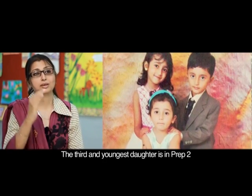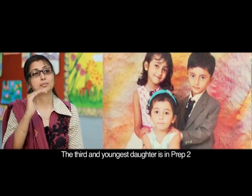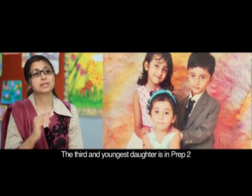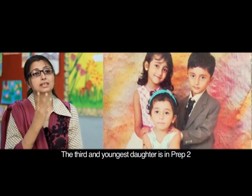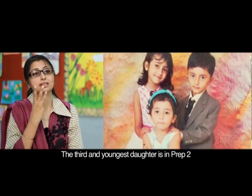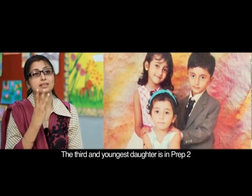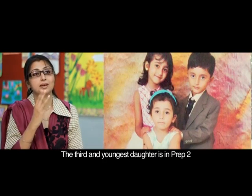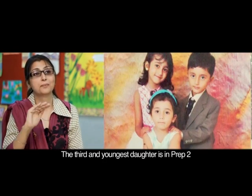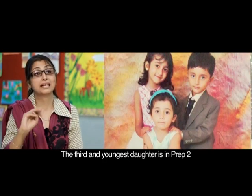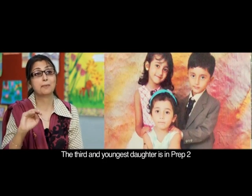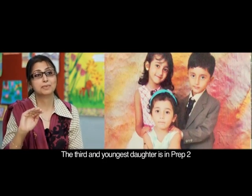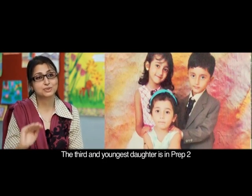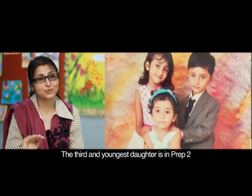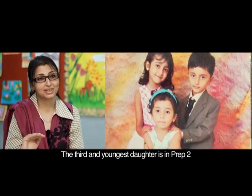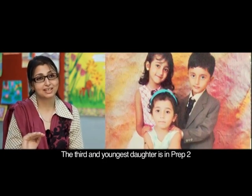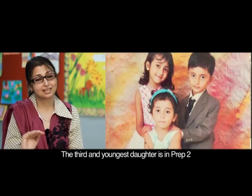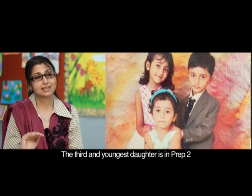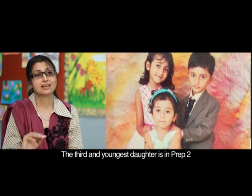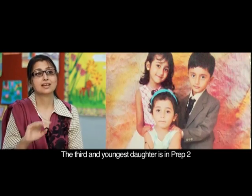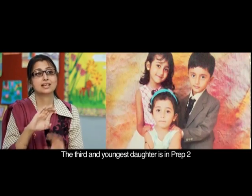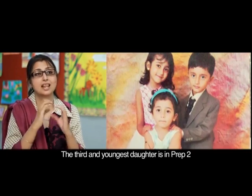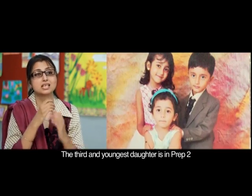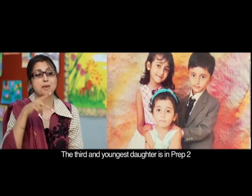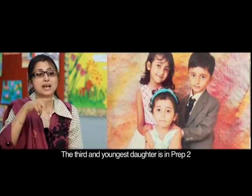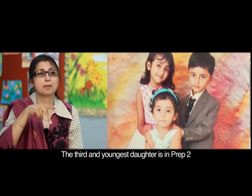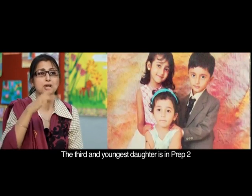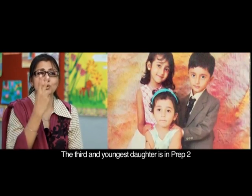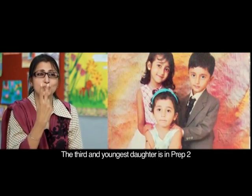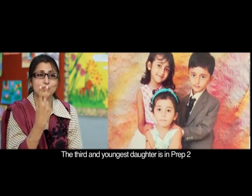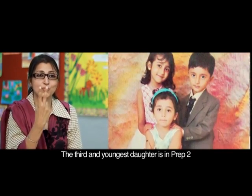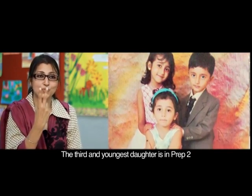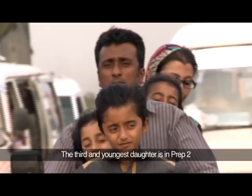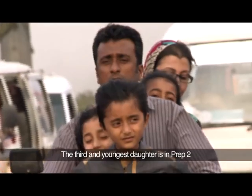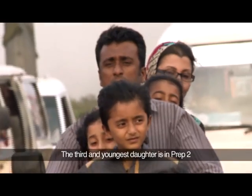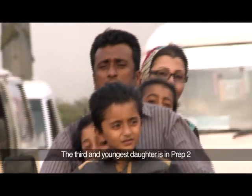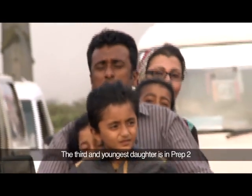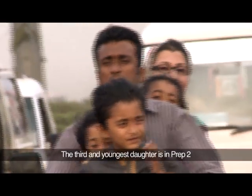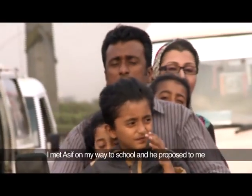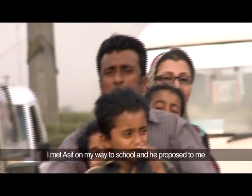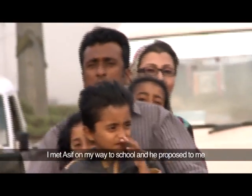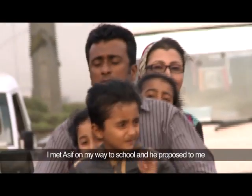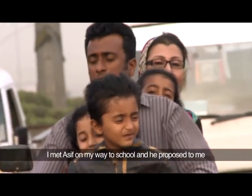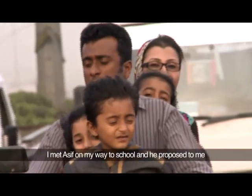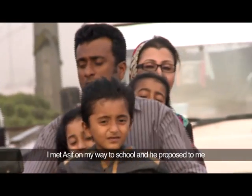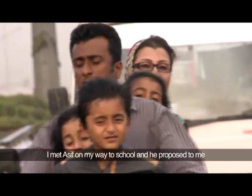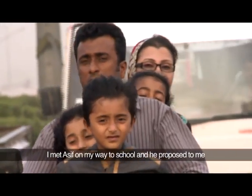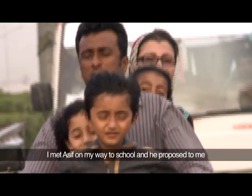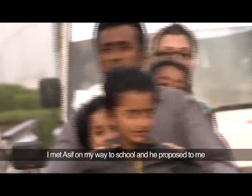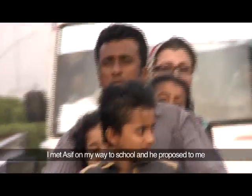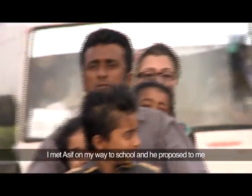तीसरी बेटी मरियम है, जो छोटी है और क्लास प्रेप 2 में है। आसिफ से मुलाकात रोज़ाना स्कूल आने जाने